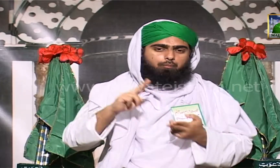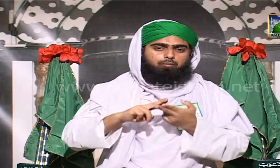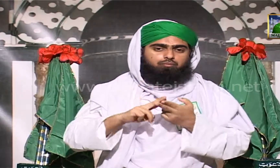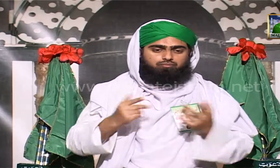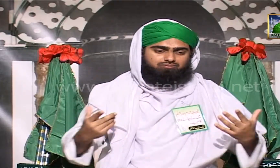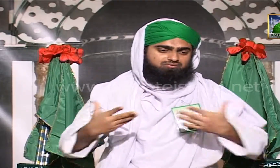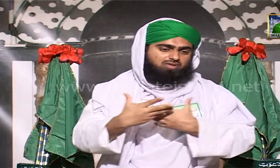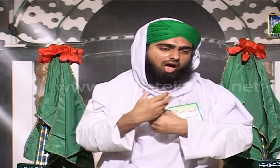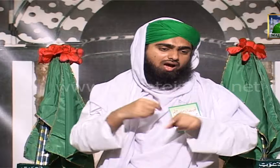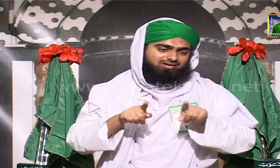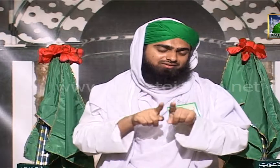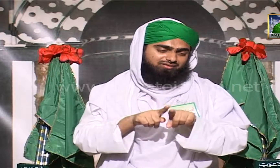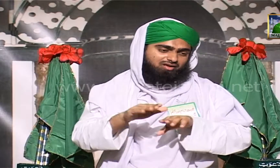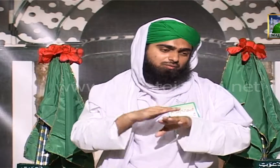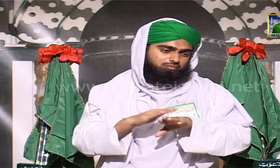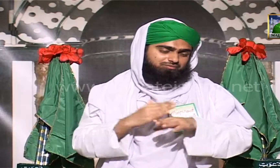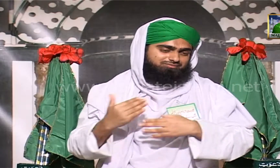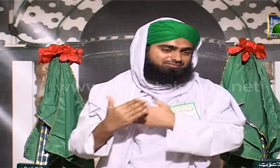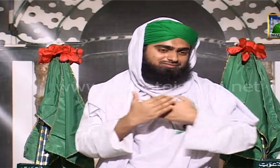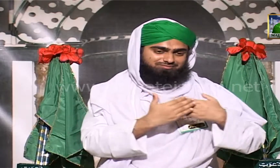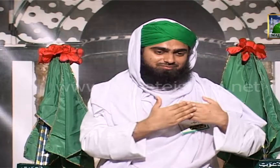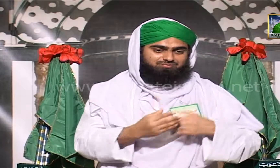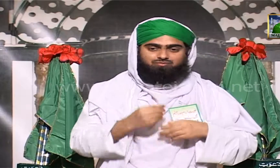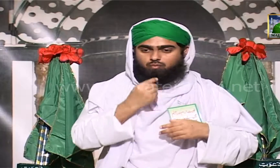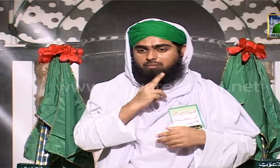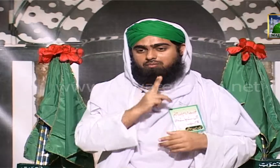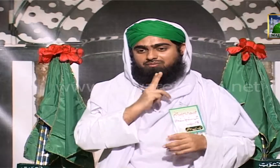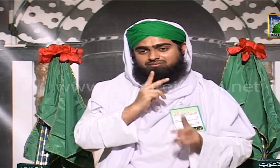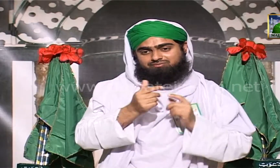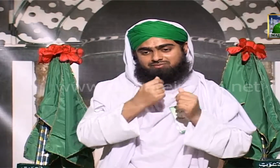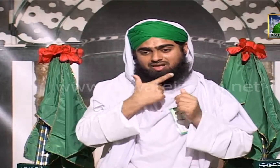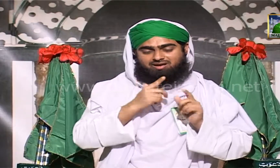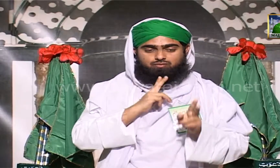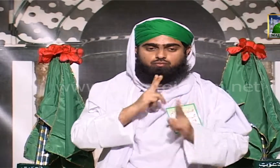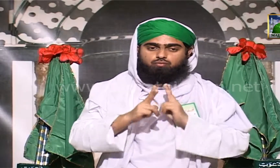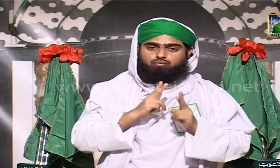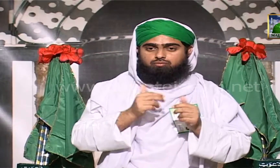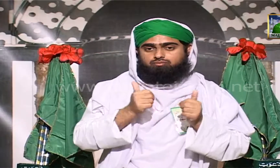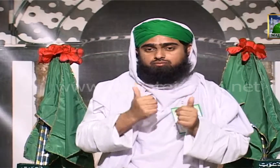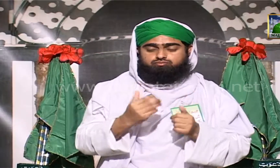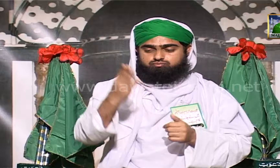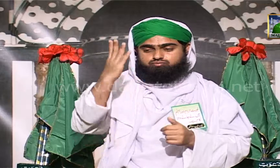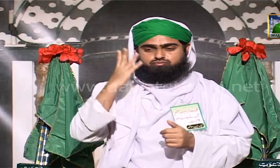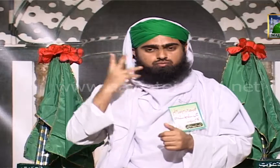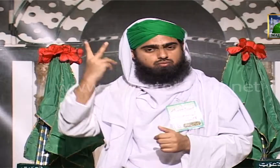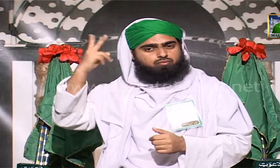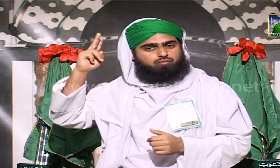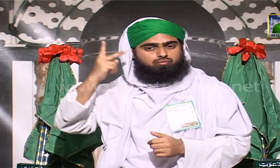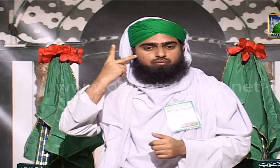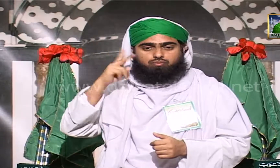اچھے اخلاق سے پیش آنے سے بڑھ کر کوئی مطلب ہے کہ ثواب کا کام مجھے نظر نہیں آیا۔